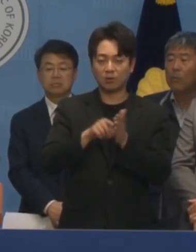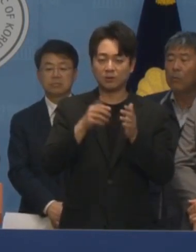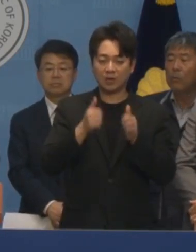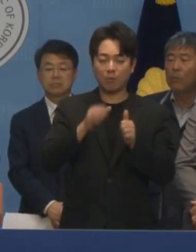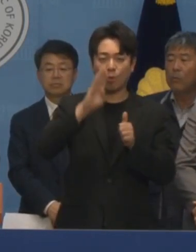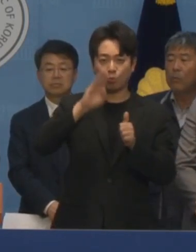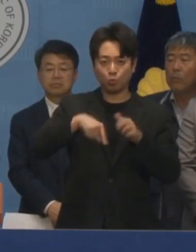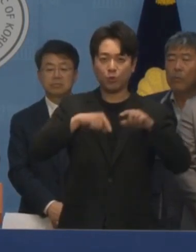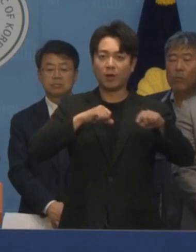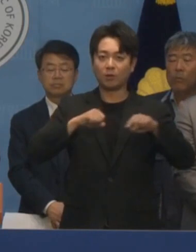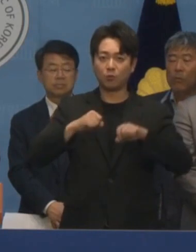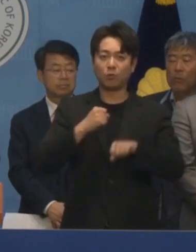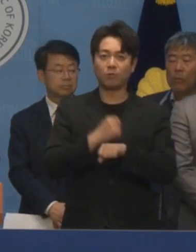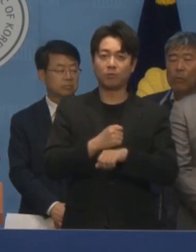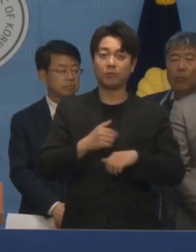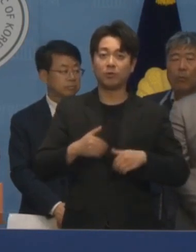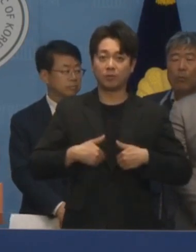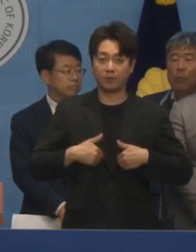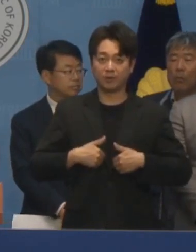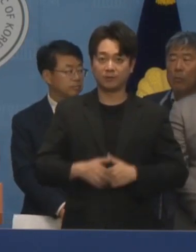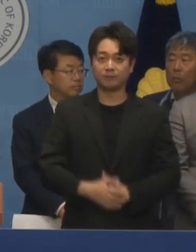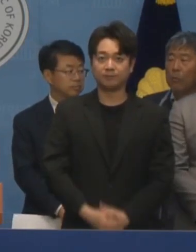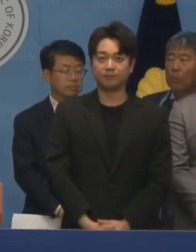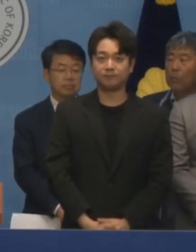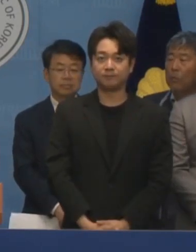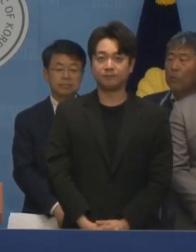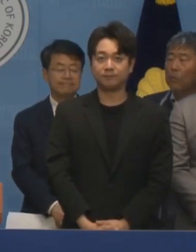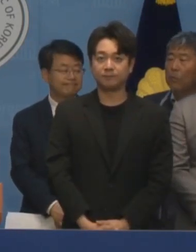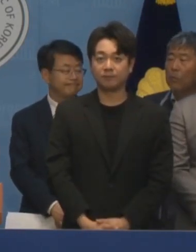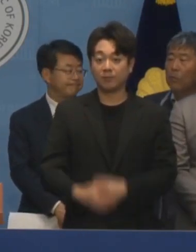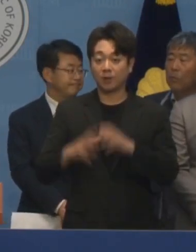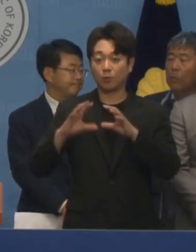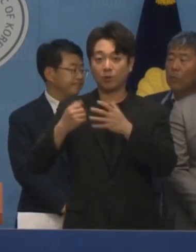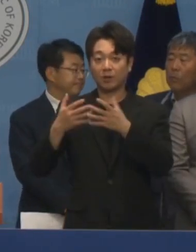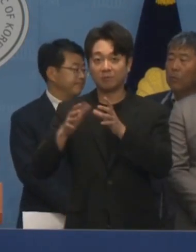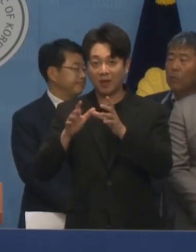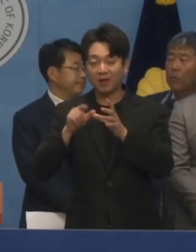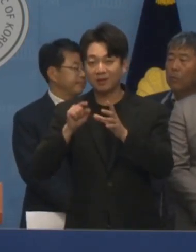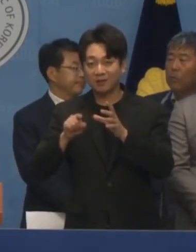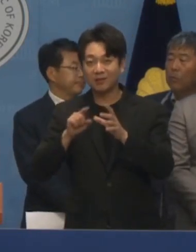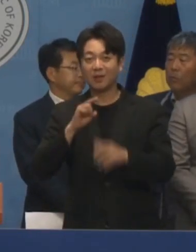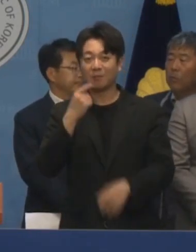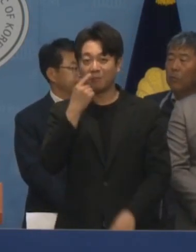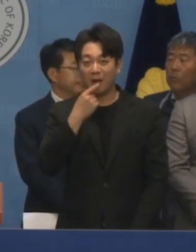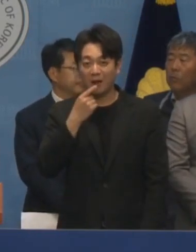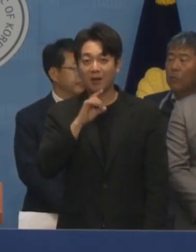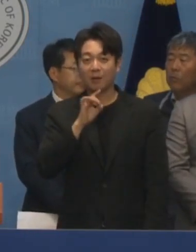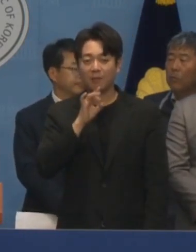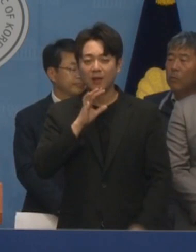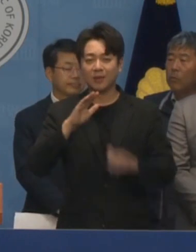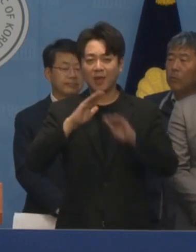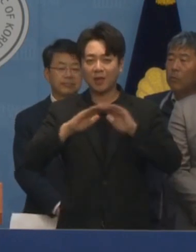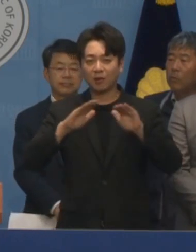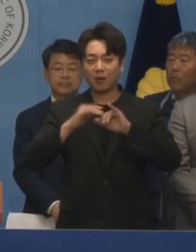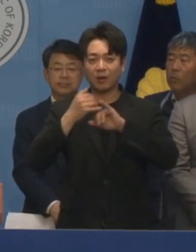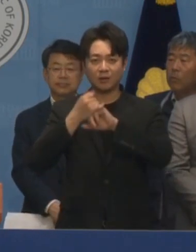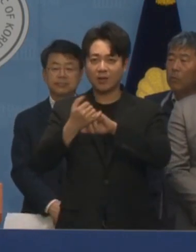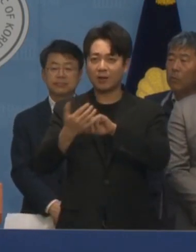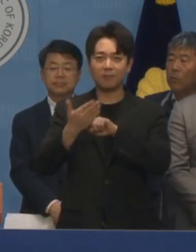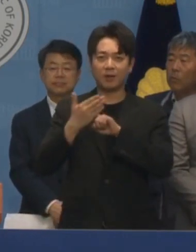그리고 말로만 집권 여당에서 이런 임금 체불에 대해서 해결하겠다고 할 것이